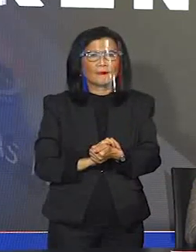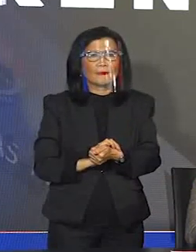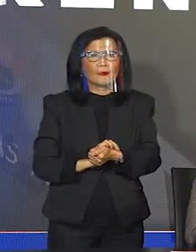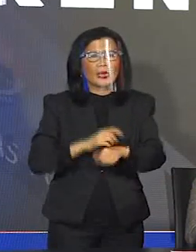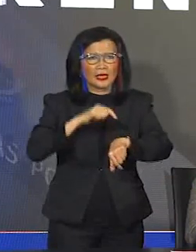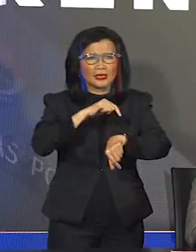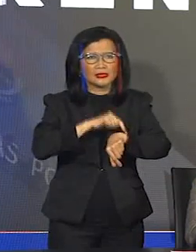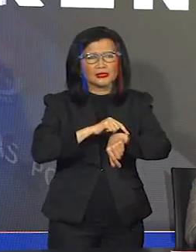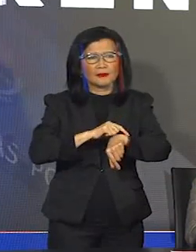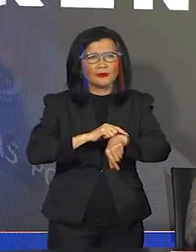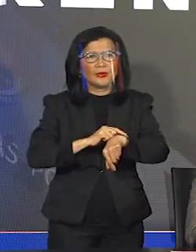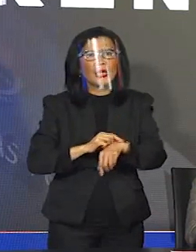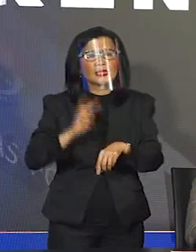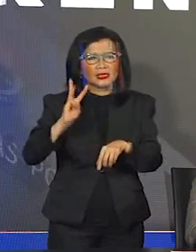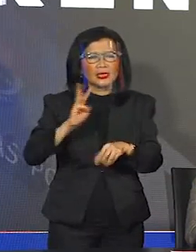15.00 waktu setempat.